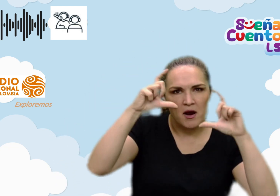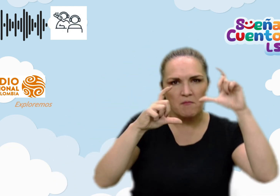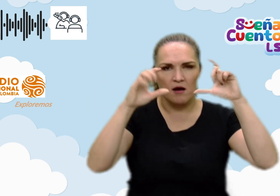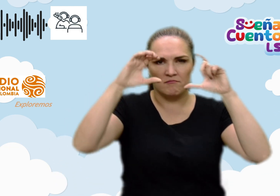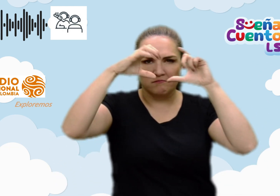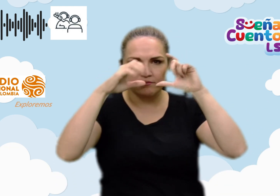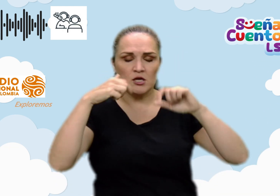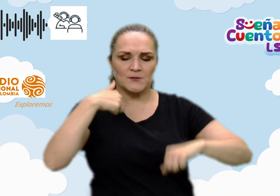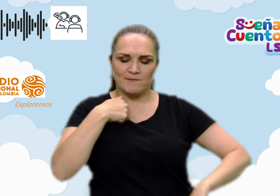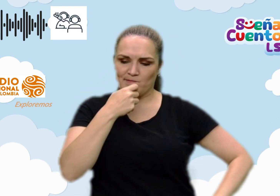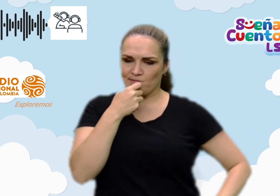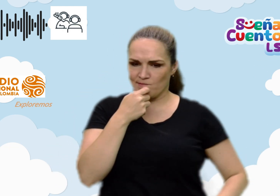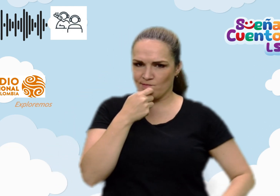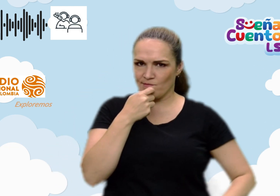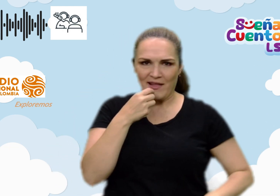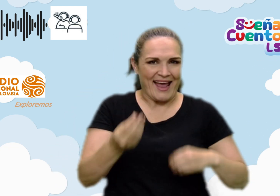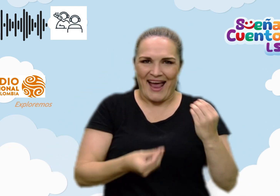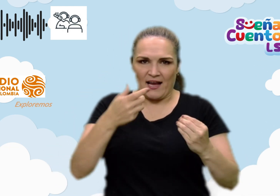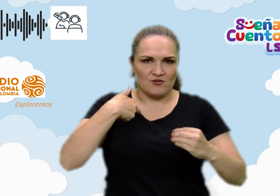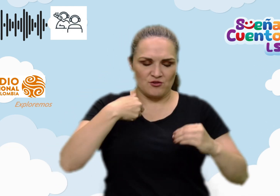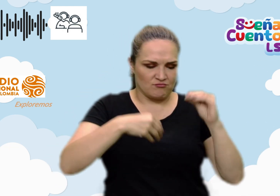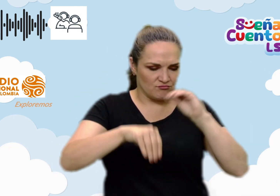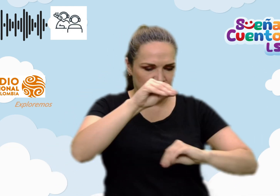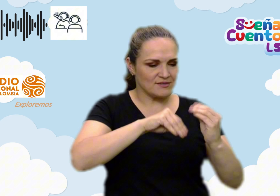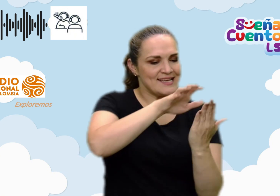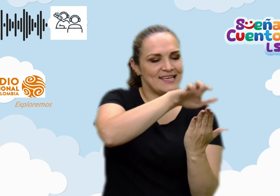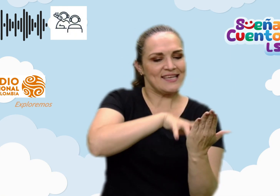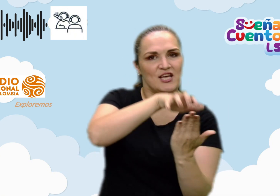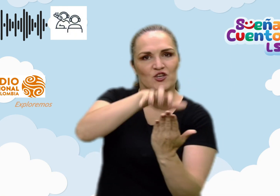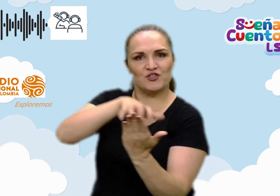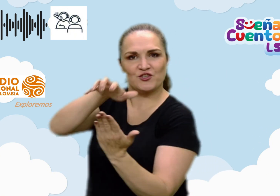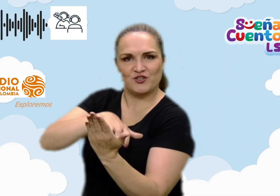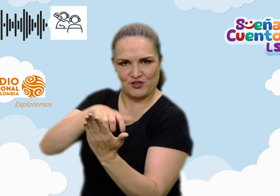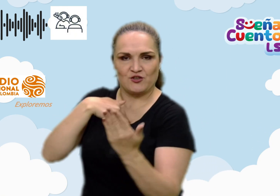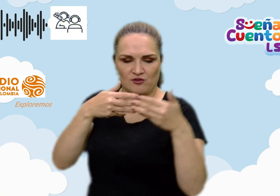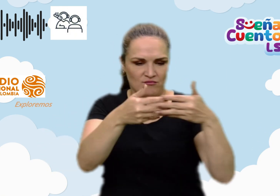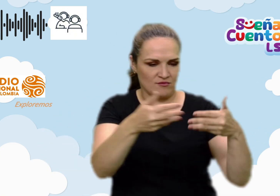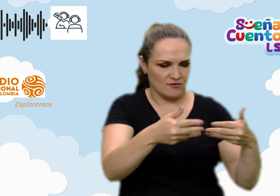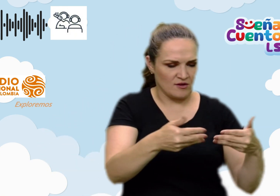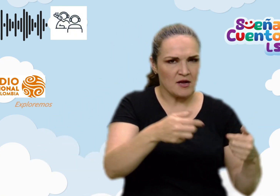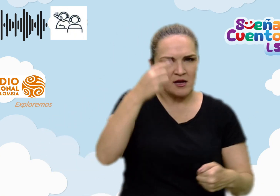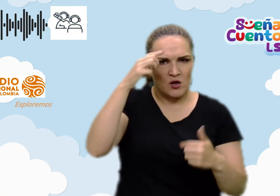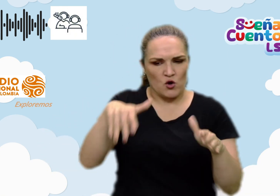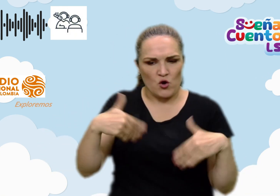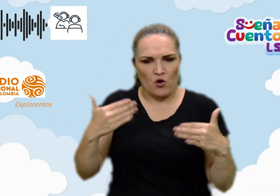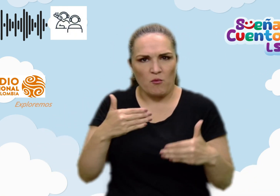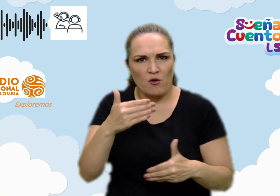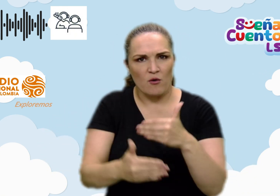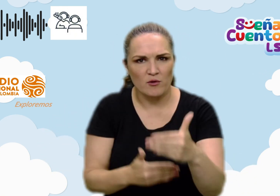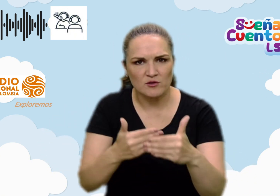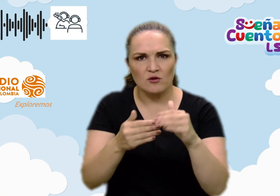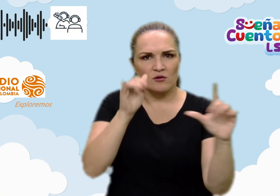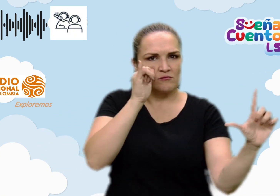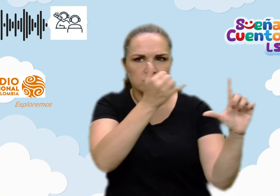edita, el que toma la foto, y yo dije, bueno, hagámosle, yo voy a montar unos guiones y bajo el guión